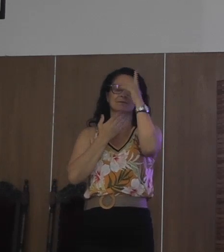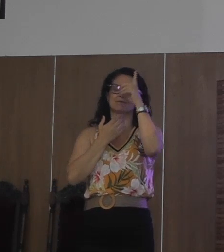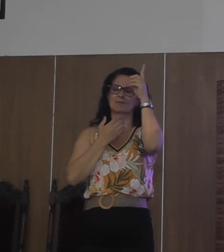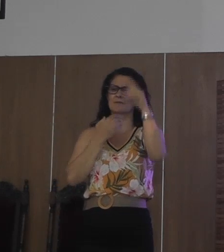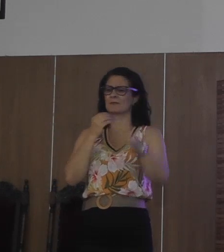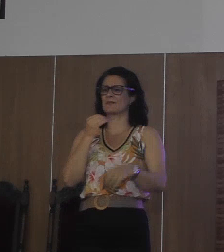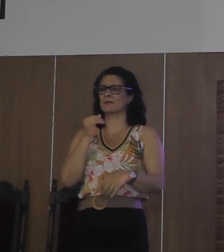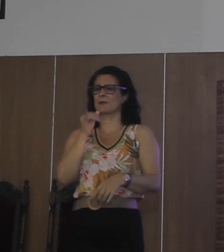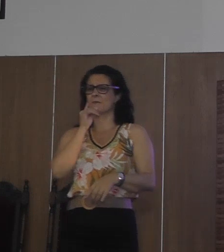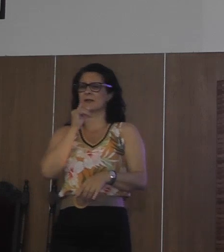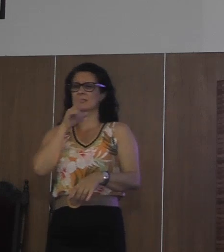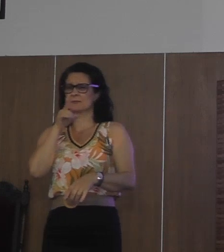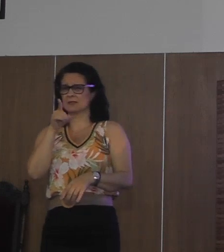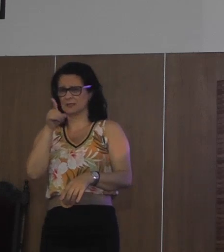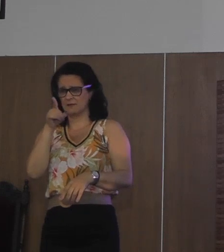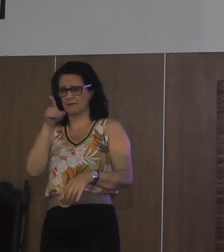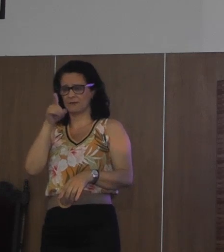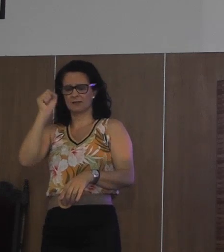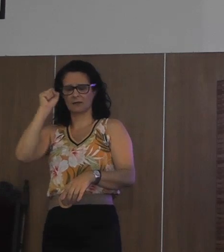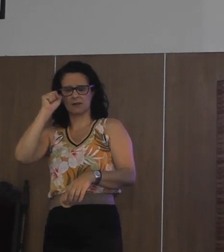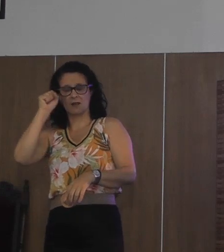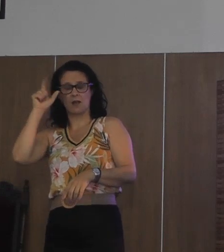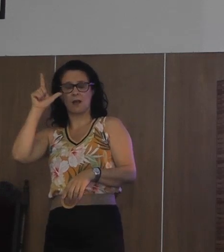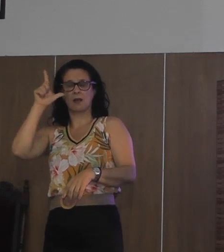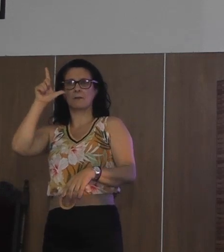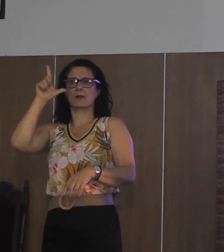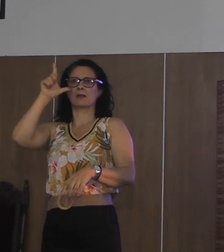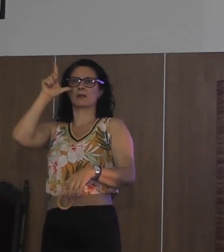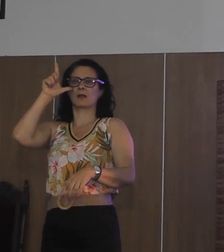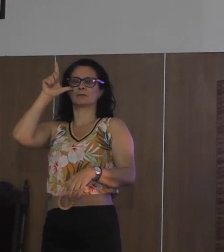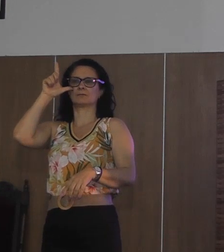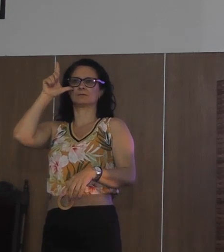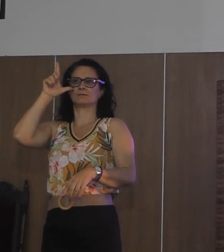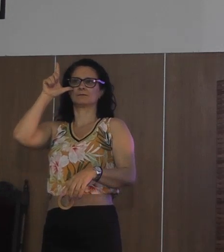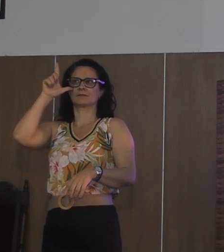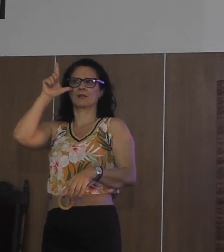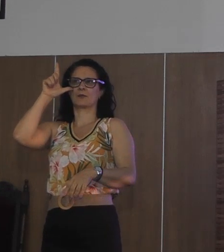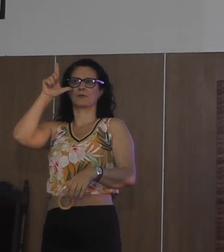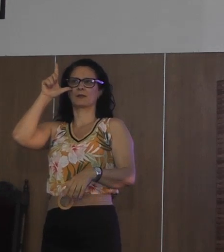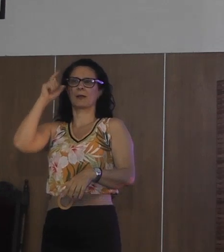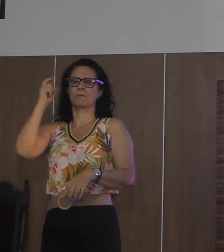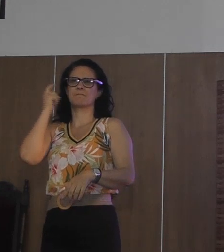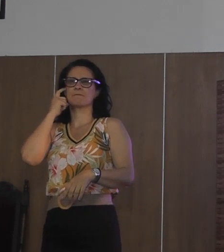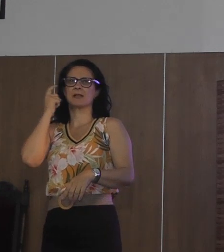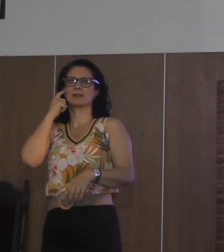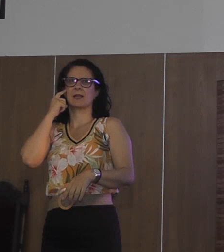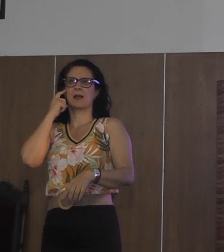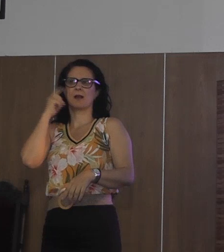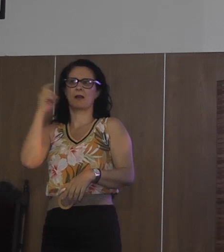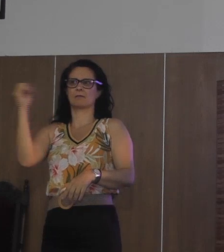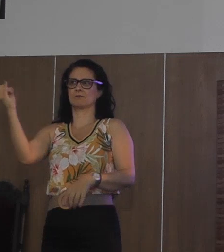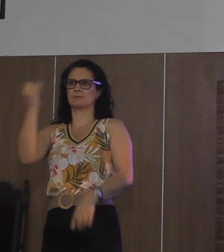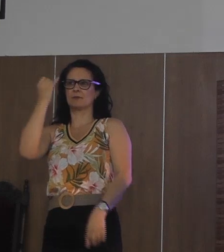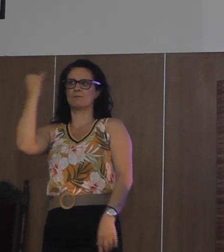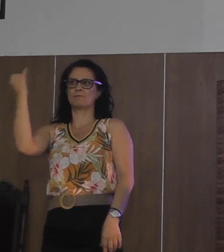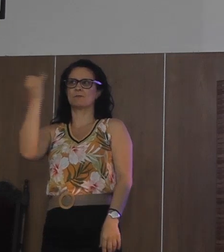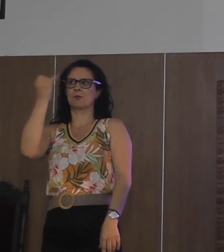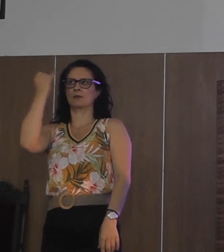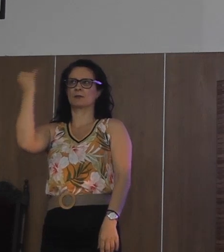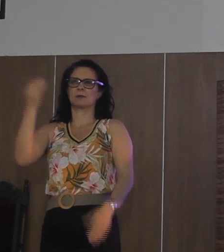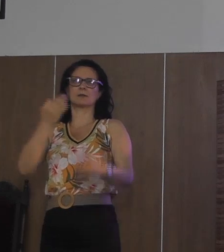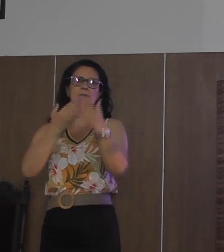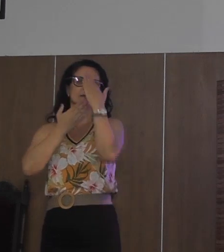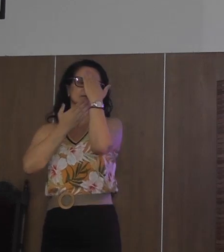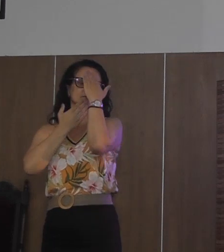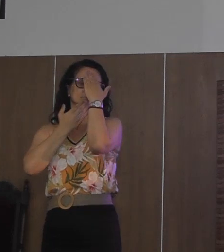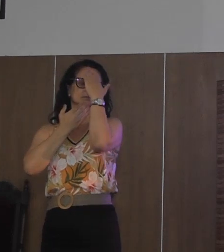amanhã, ao acordar, se recordar disso, você vai ver quão importante é a gratidão. Você